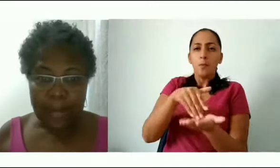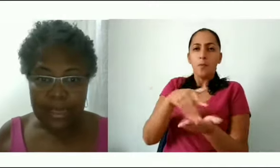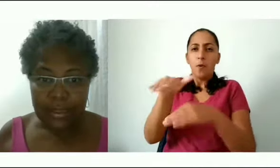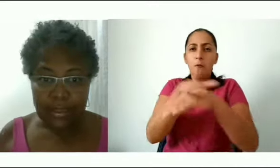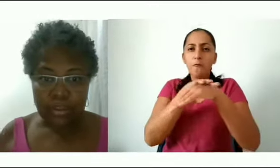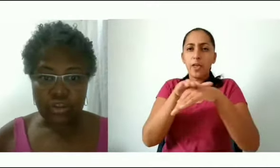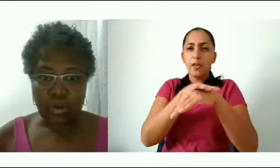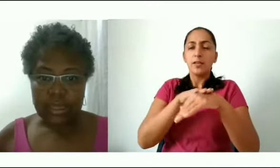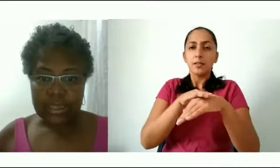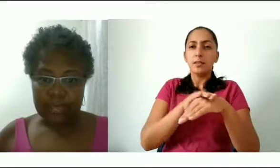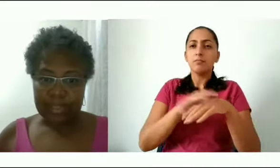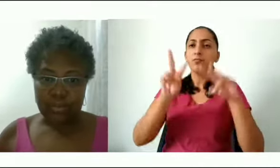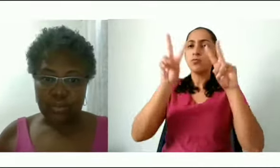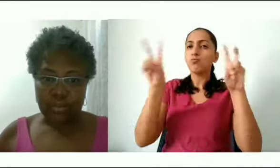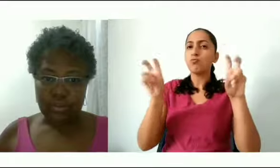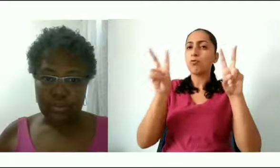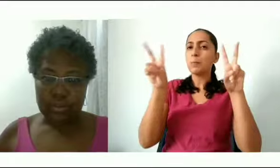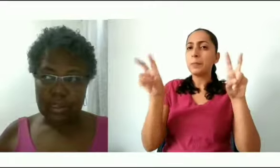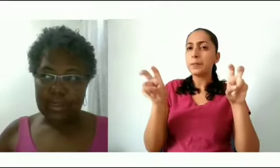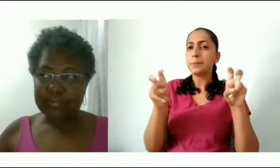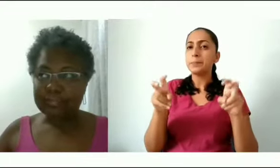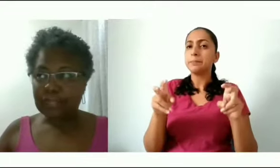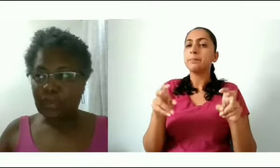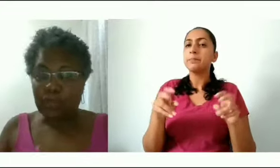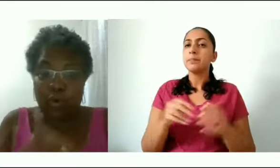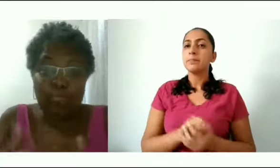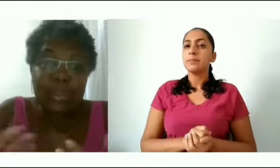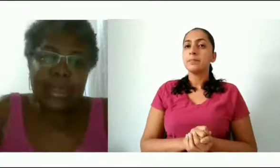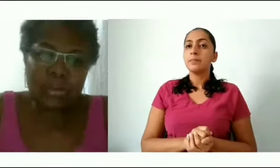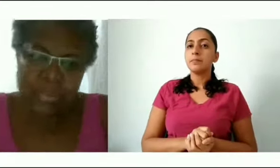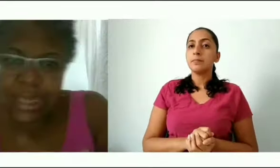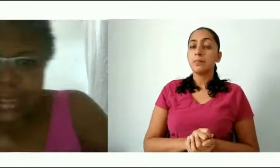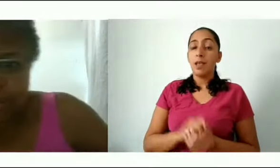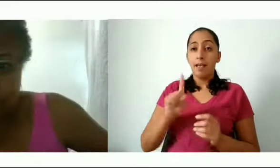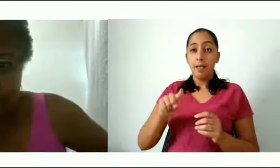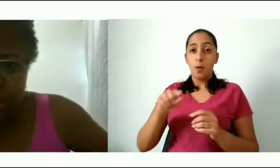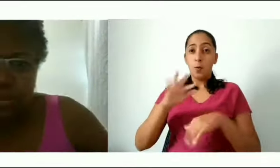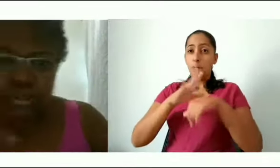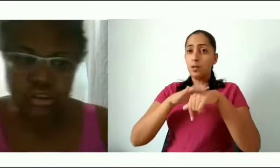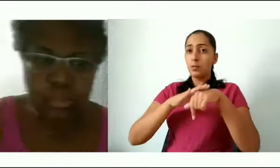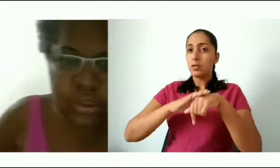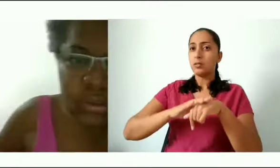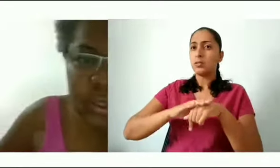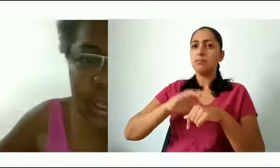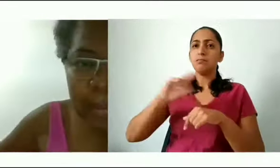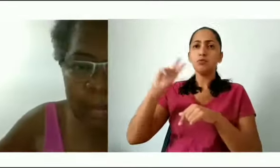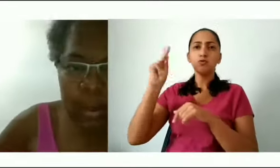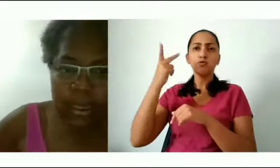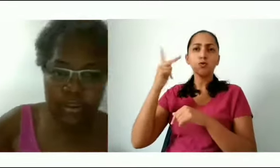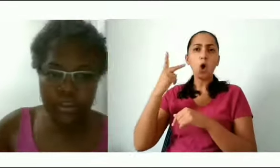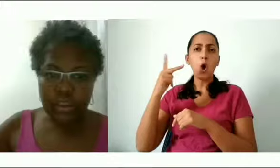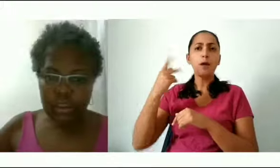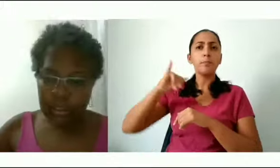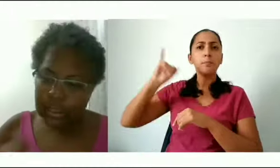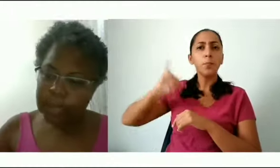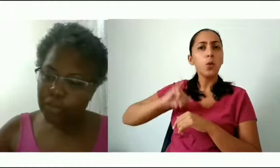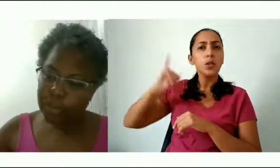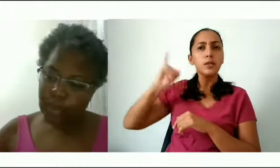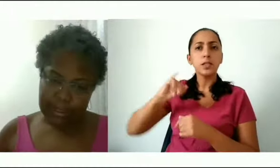a chamada, historicamente, que ficou denominada, durante muito tempo,